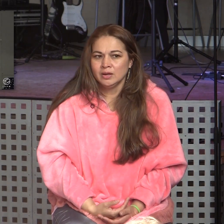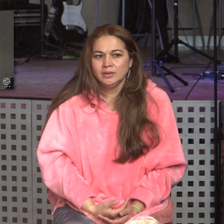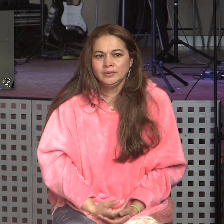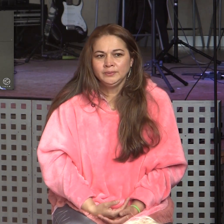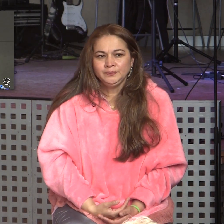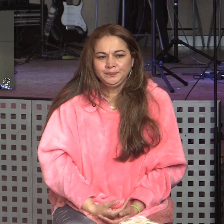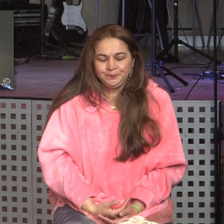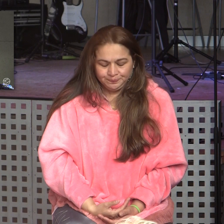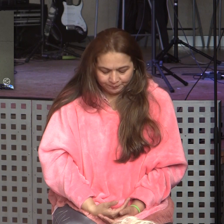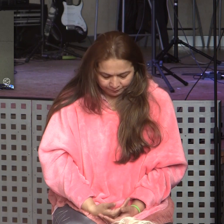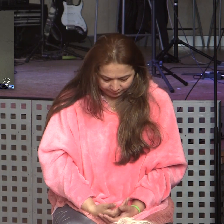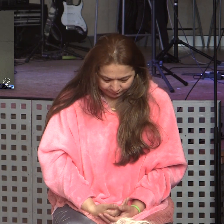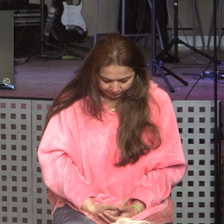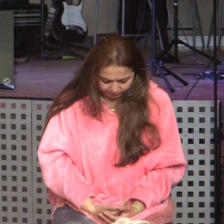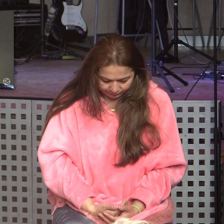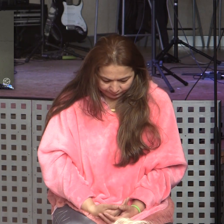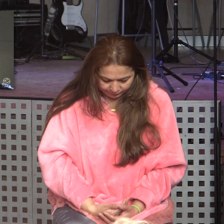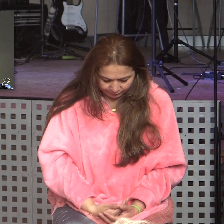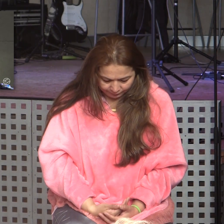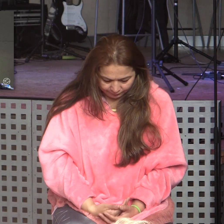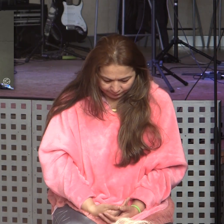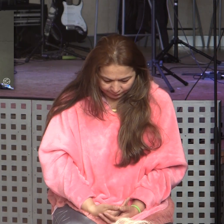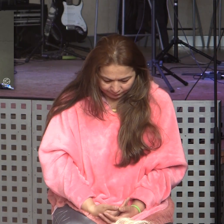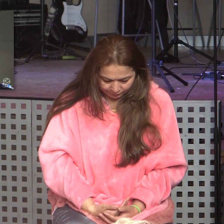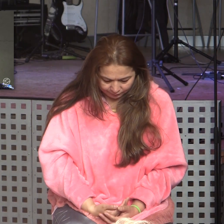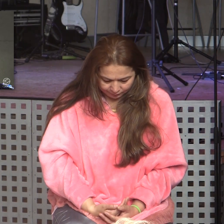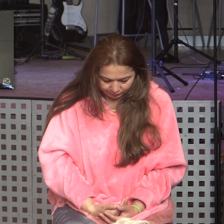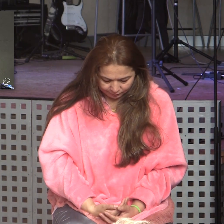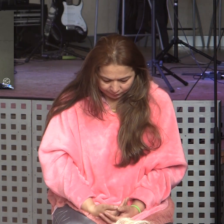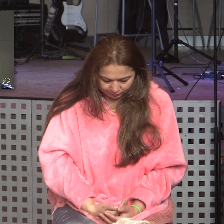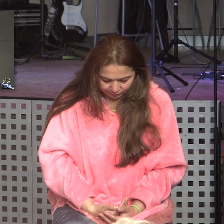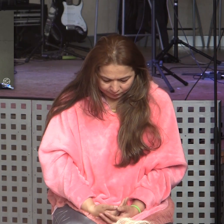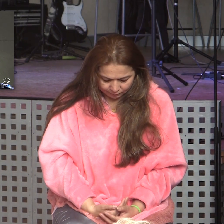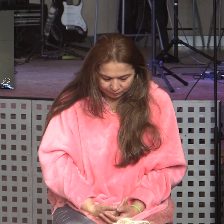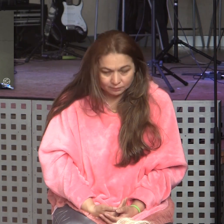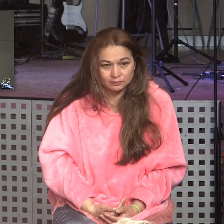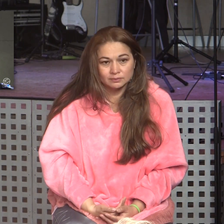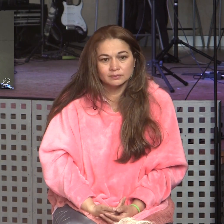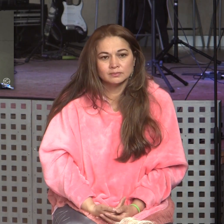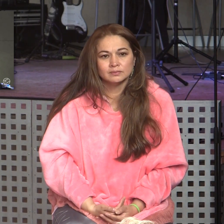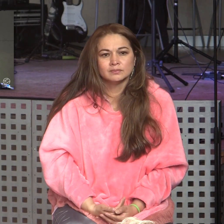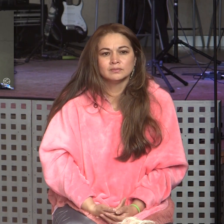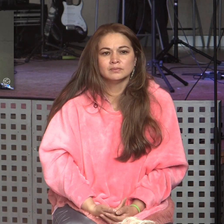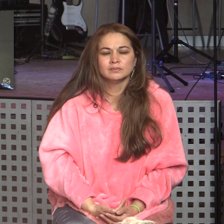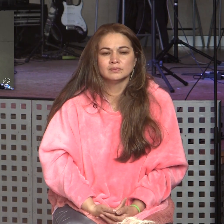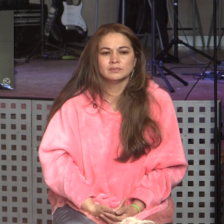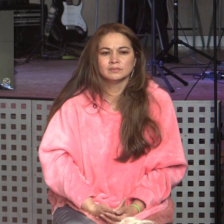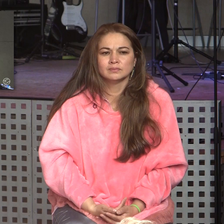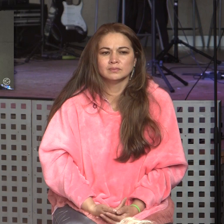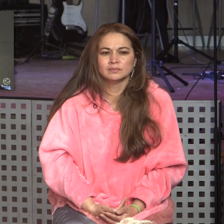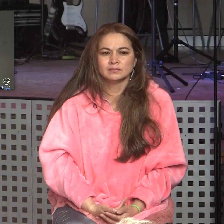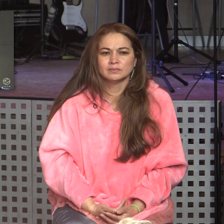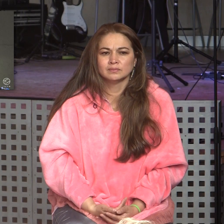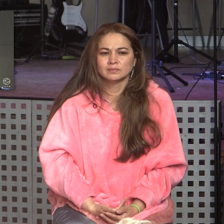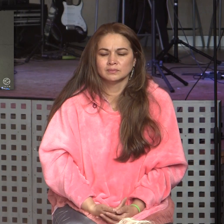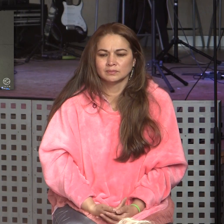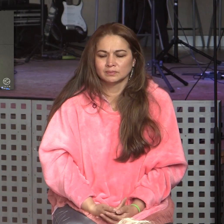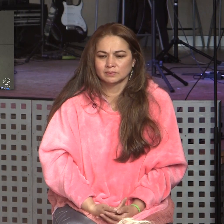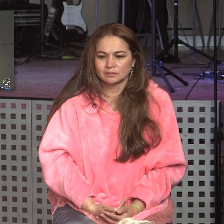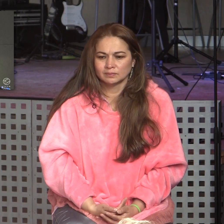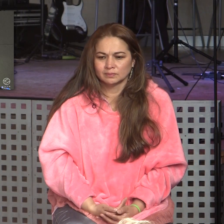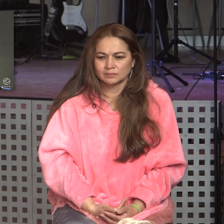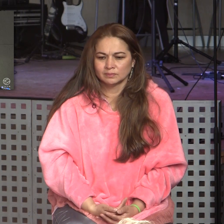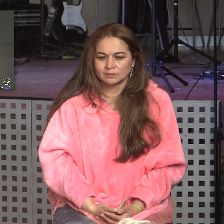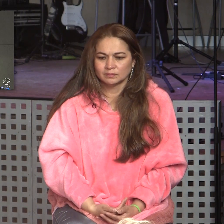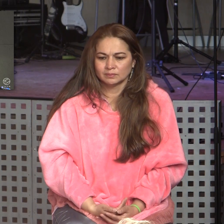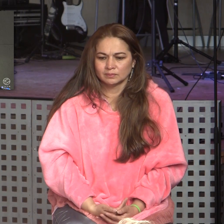Por eso tenemos que saber cómo mirar. No es querer ver experiencias raras y tal. Está bien, todo lo que el Señor nos pueda